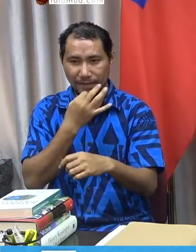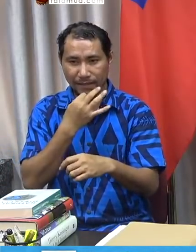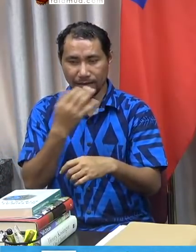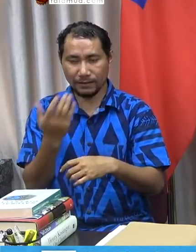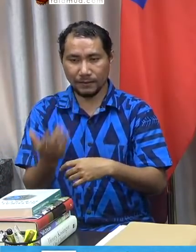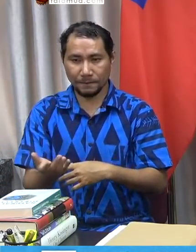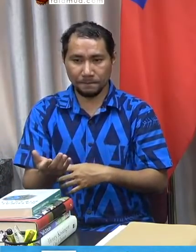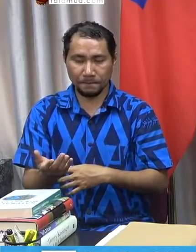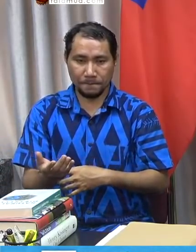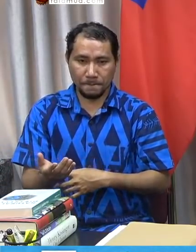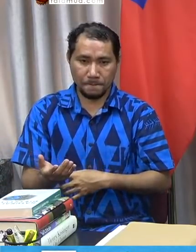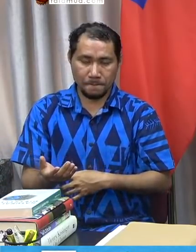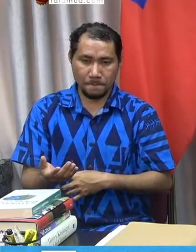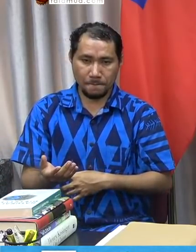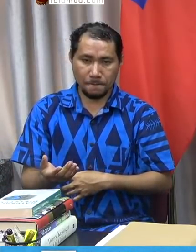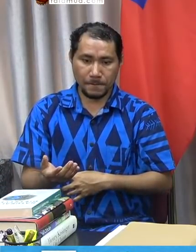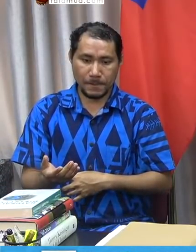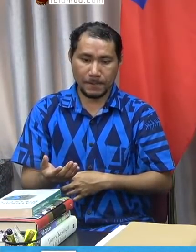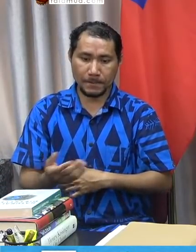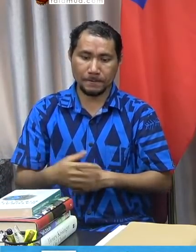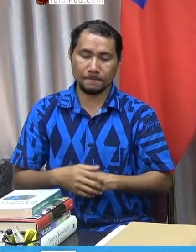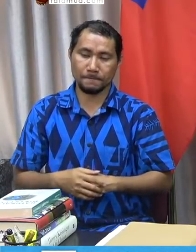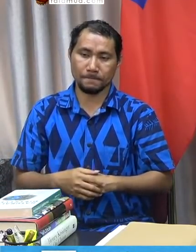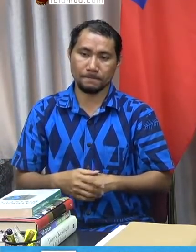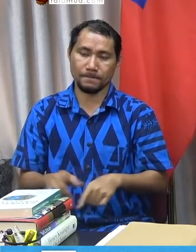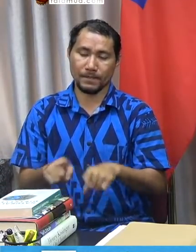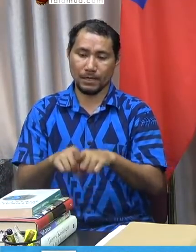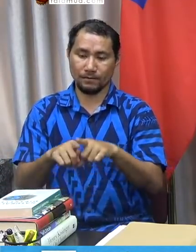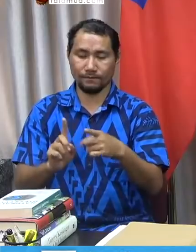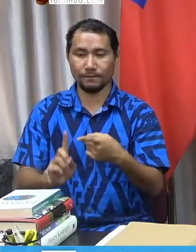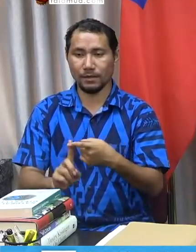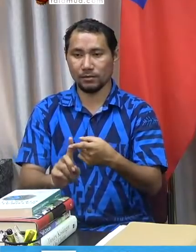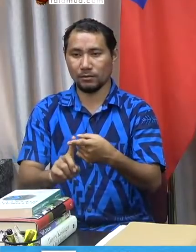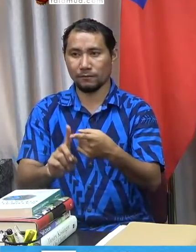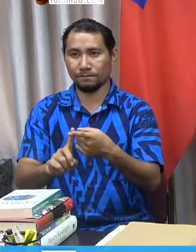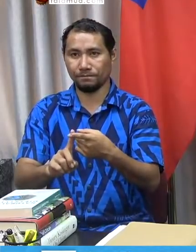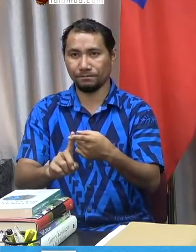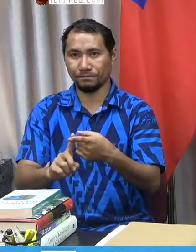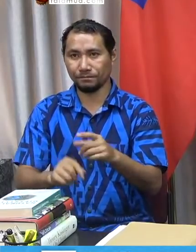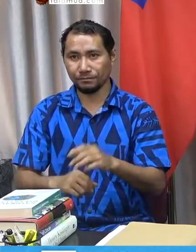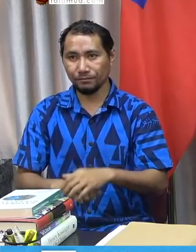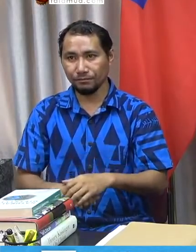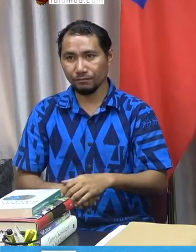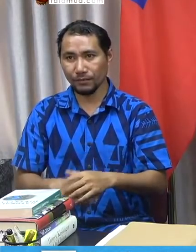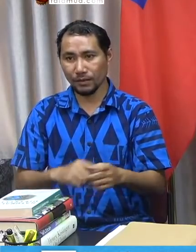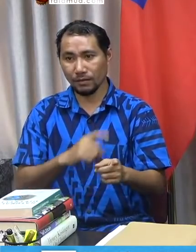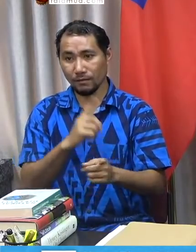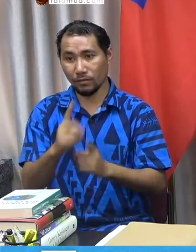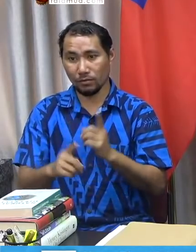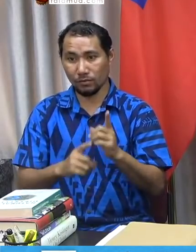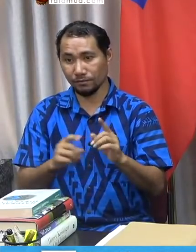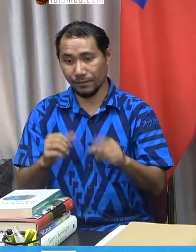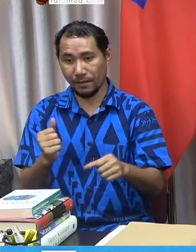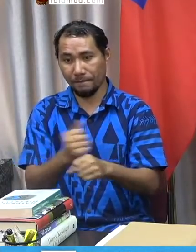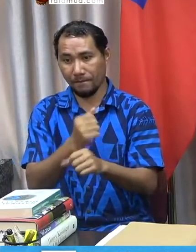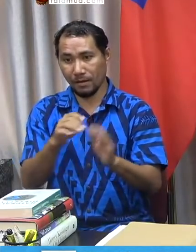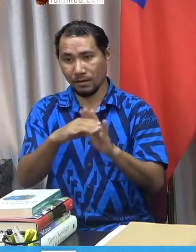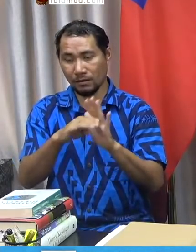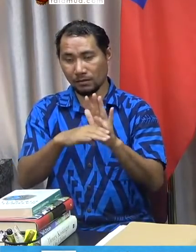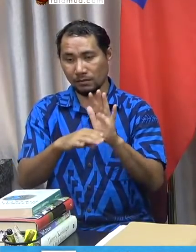na whai. Ia o na whapea fo i lea o na whaanga solo atu i le fono whai tūlafono. Whapea nā o